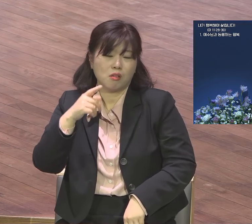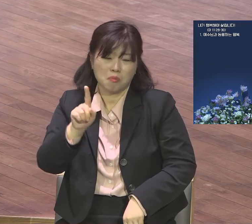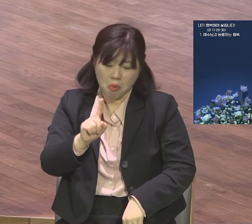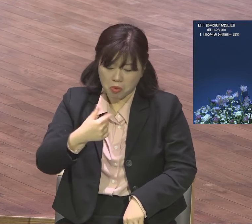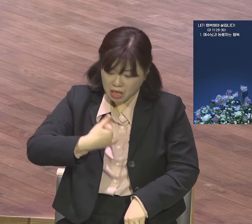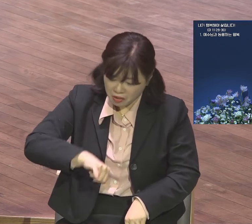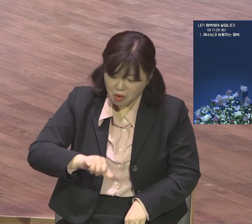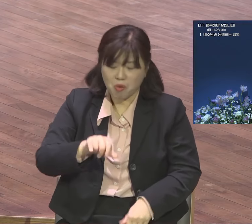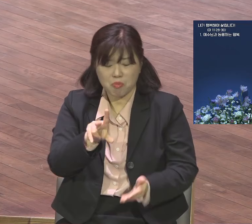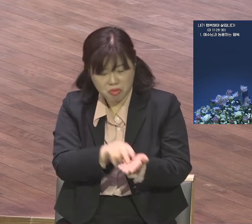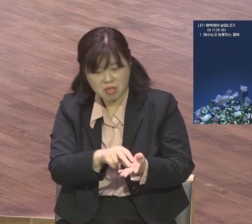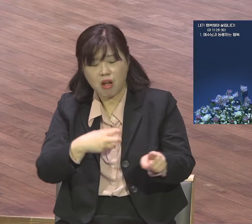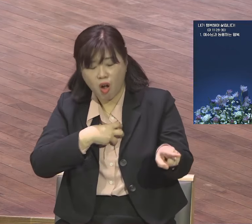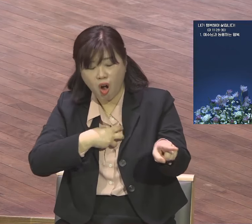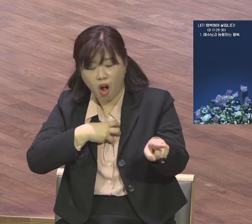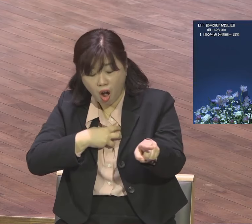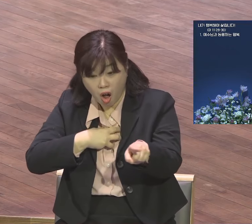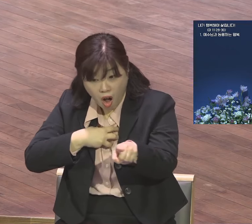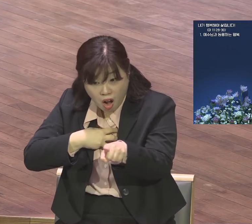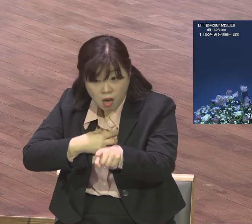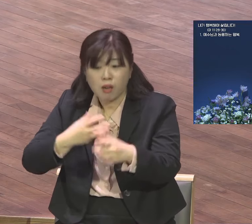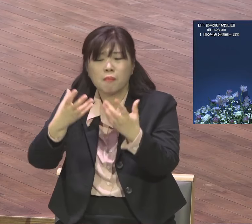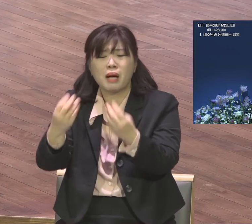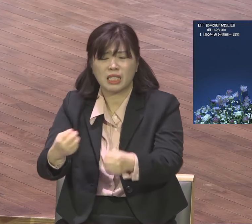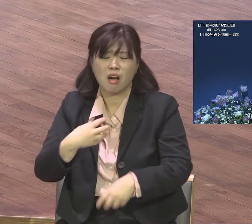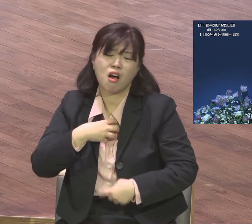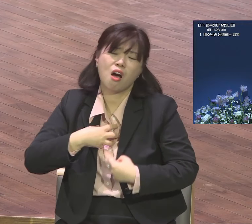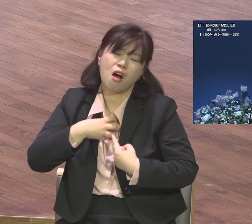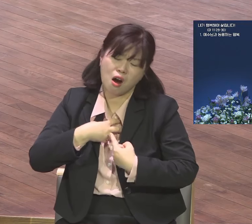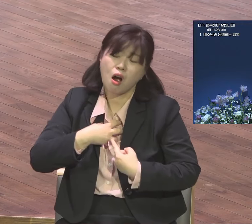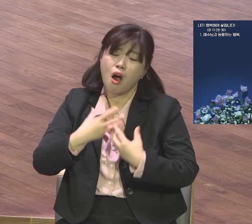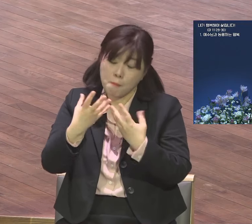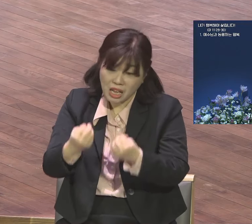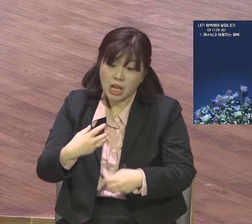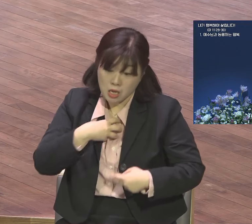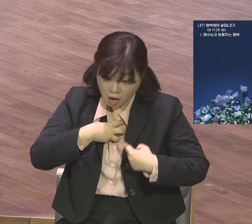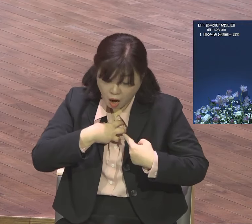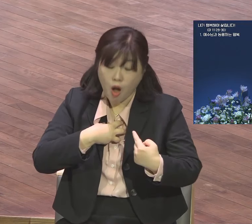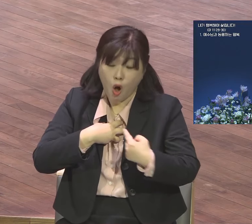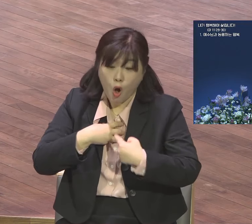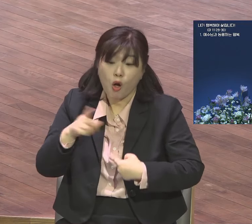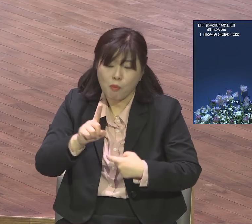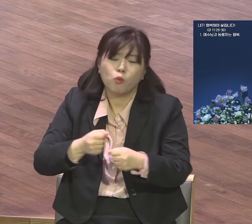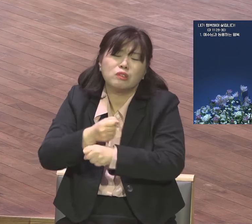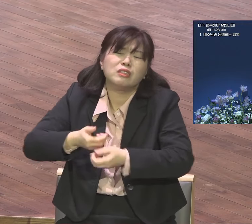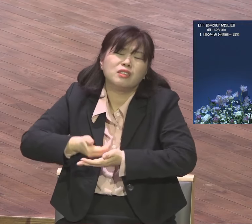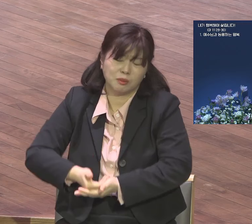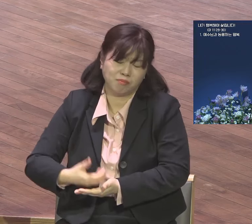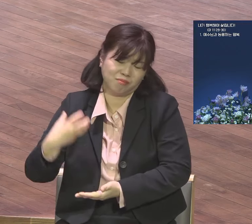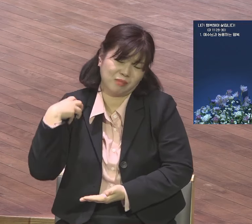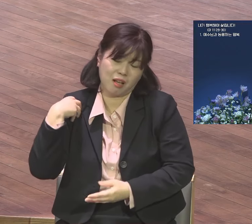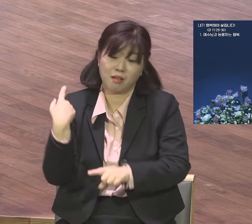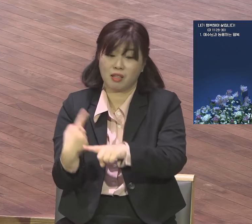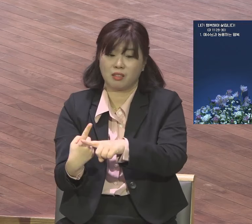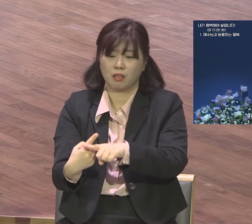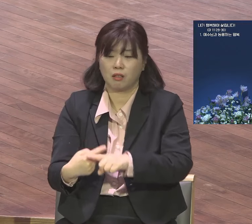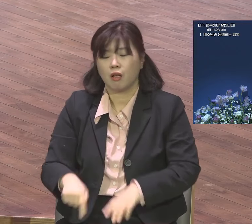많습니다. 지금 시대가 너무나 힘듭니다. 힘들어, 피곤해,